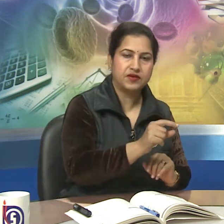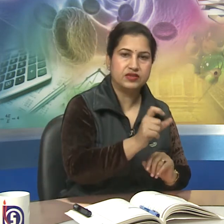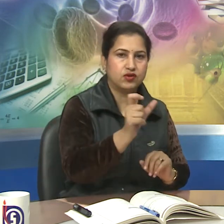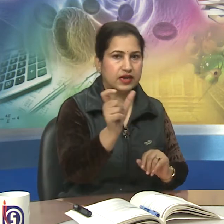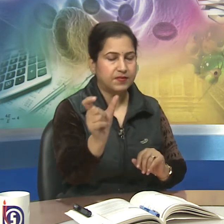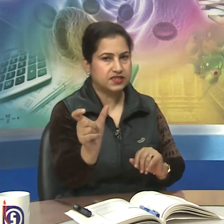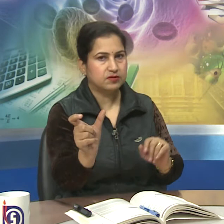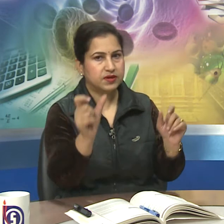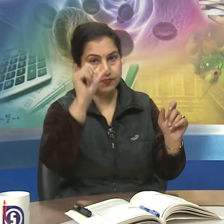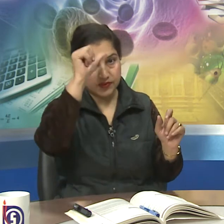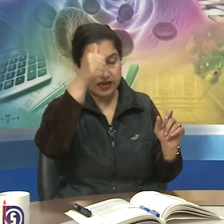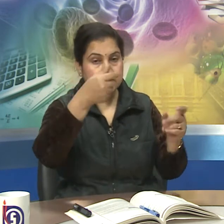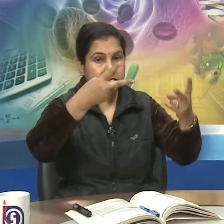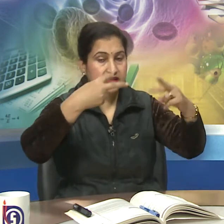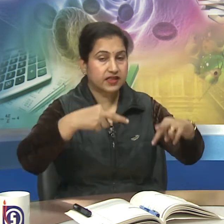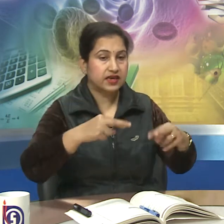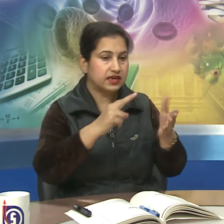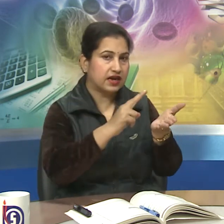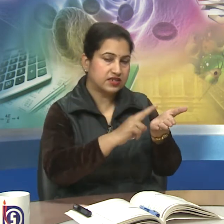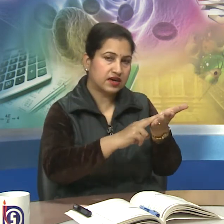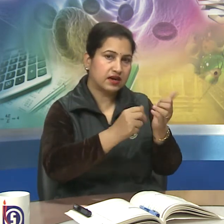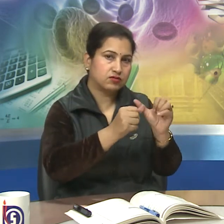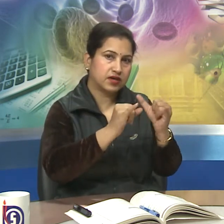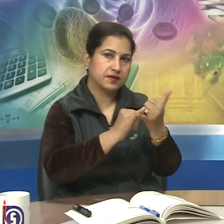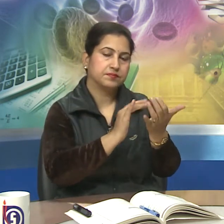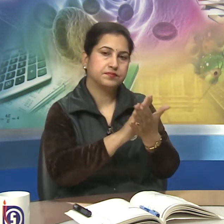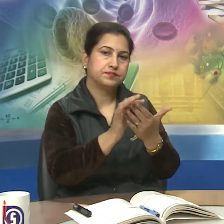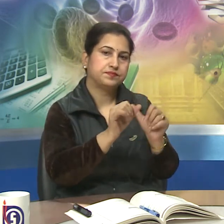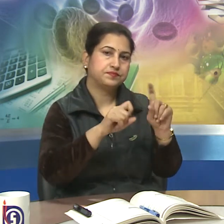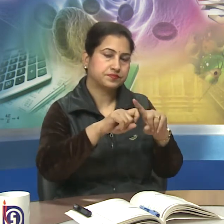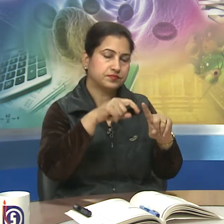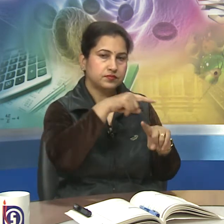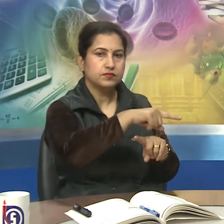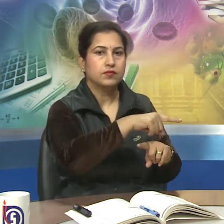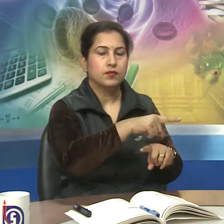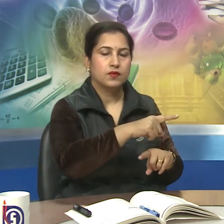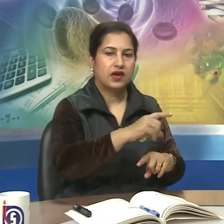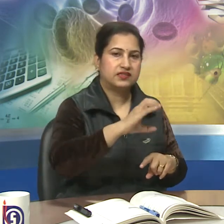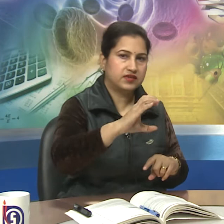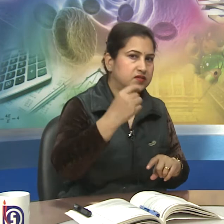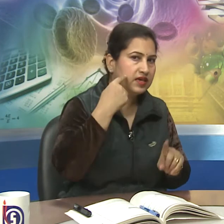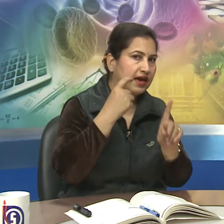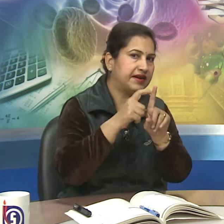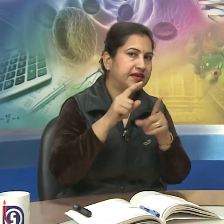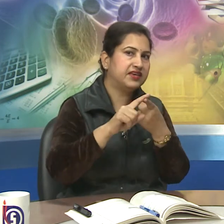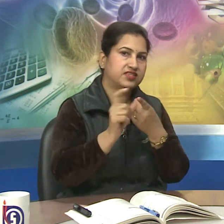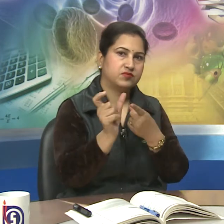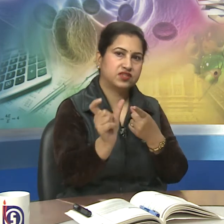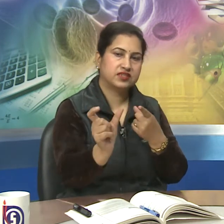दोनों के नाम के साथ हिंदी में नाटक लगा होता है कि ऐसे यह सीआईडी सब्जियों के